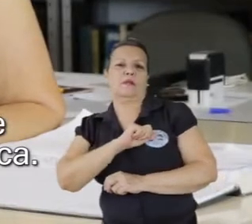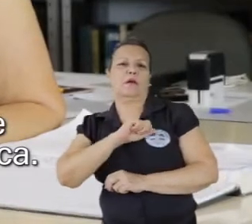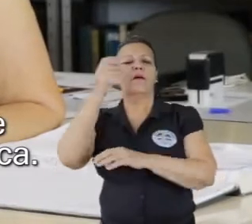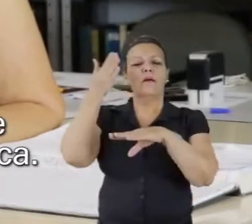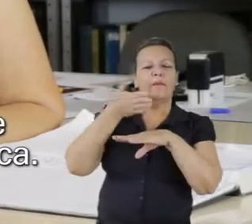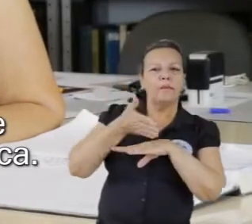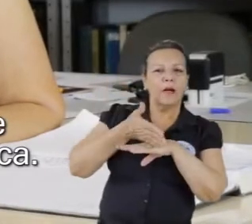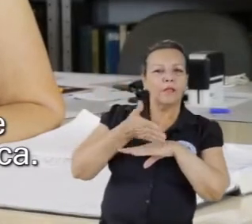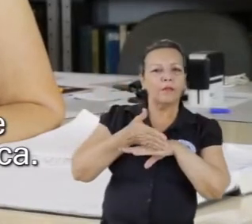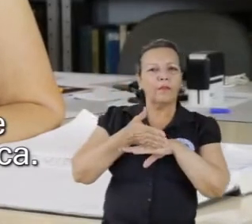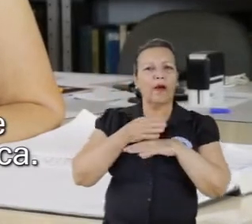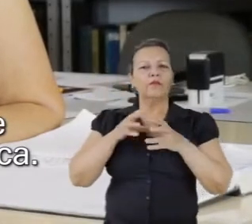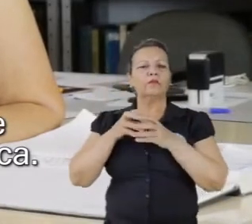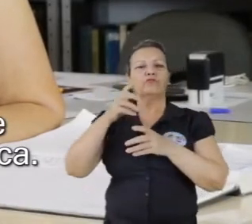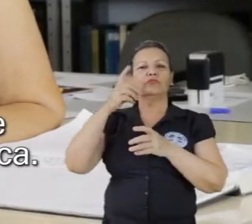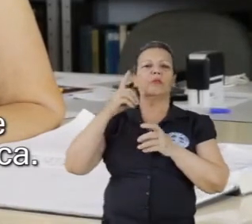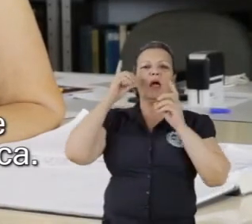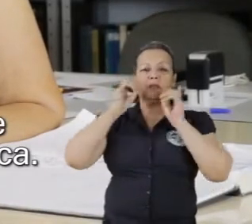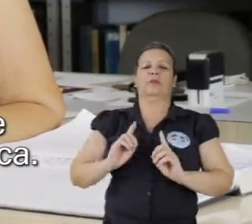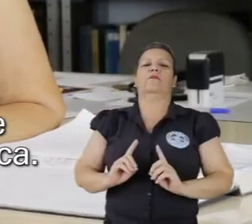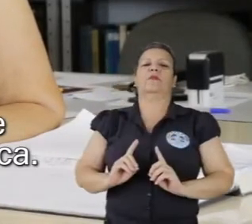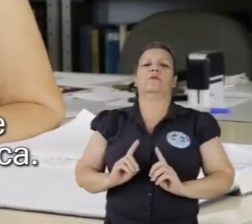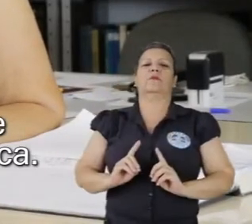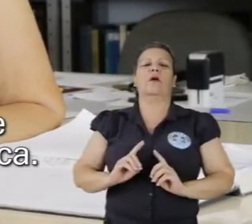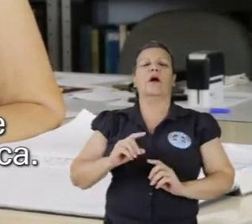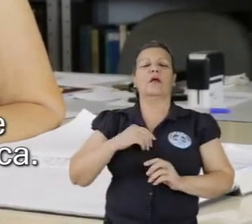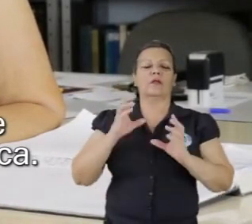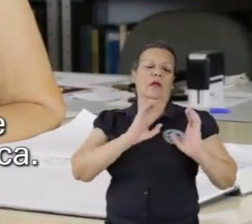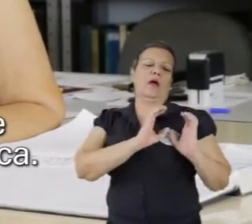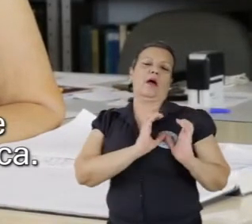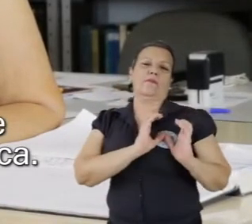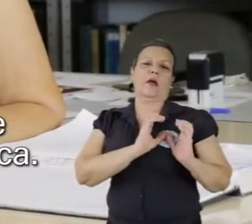Associação de Deficiente Físico e